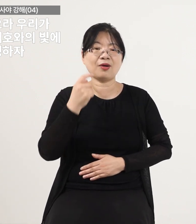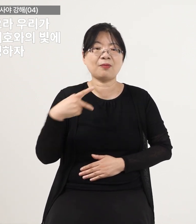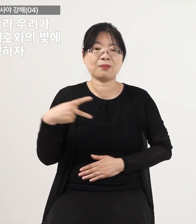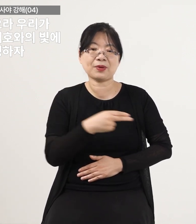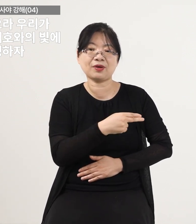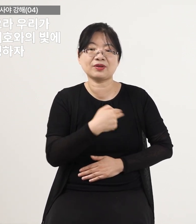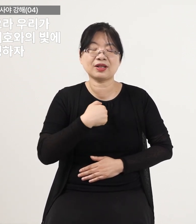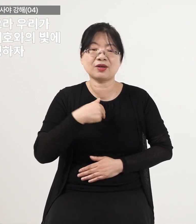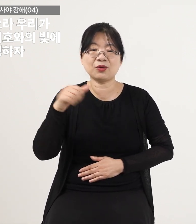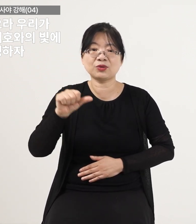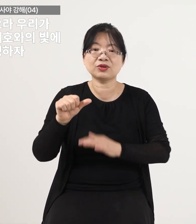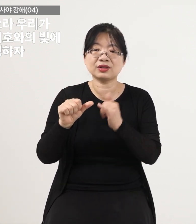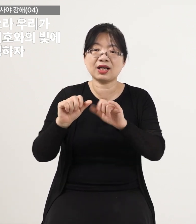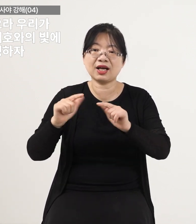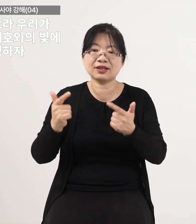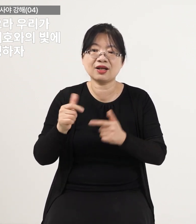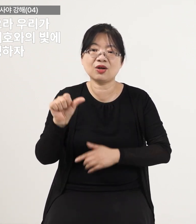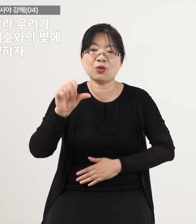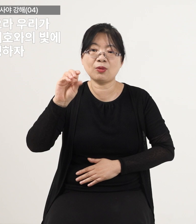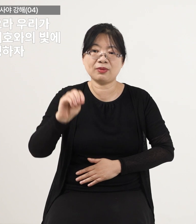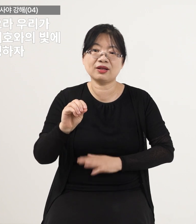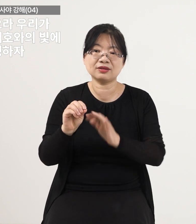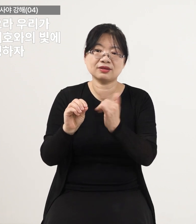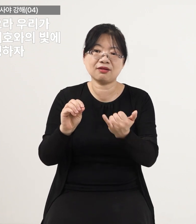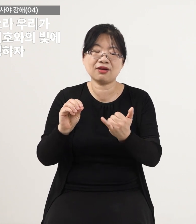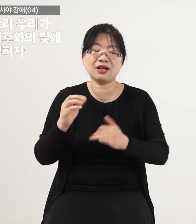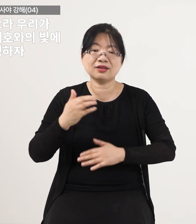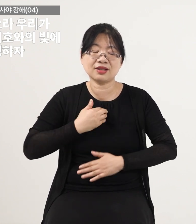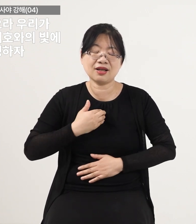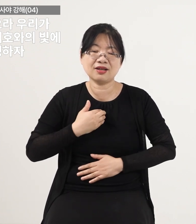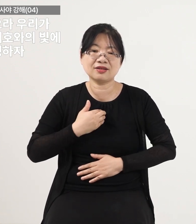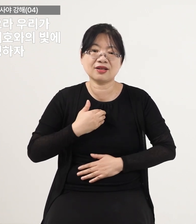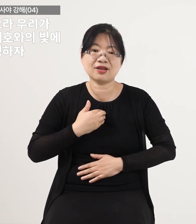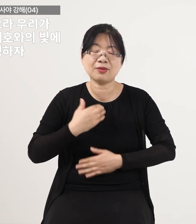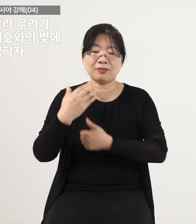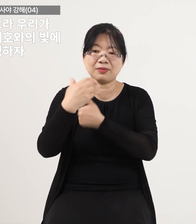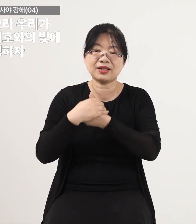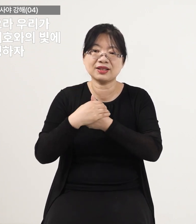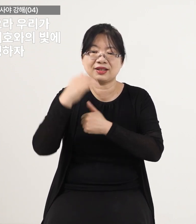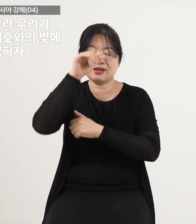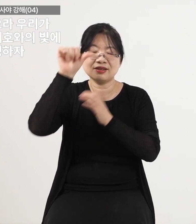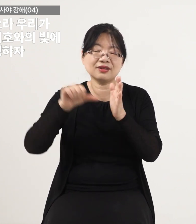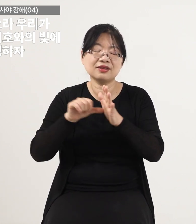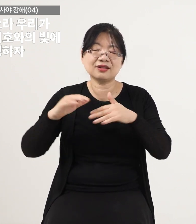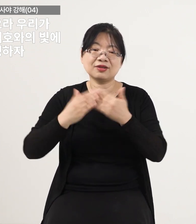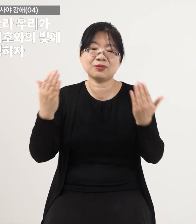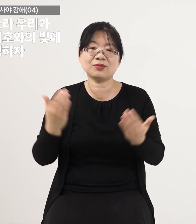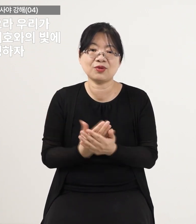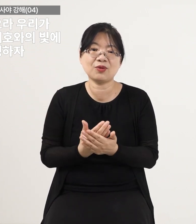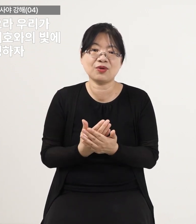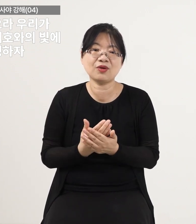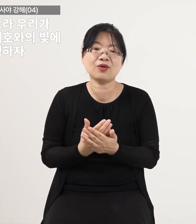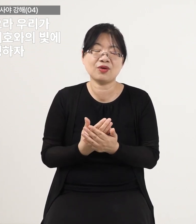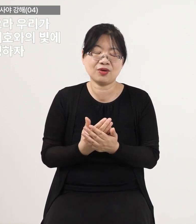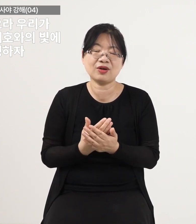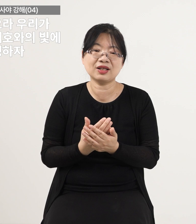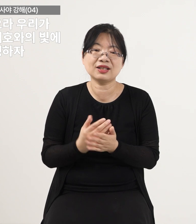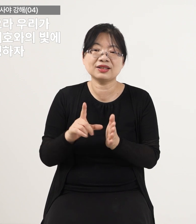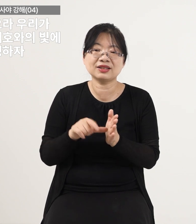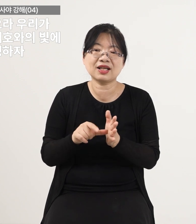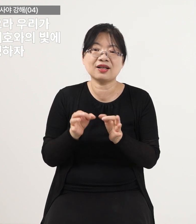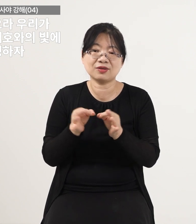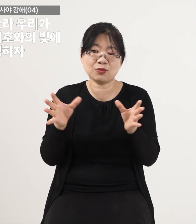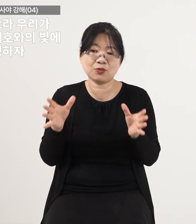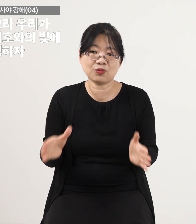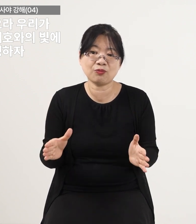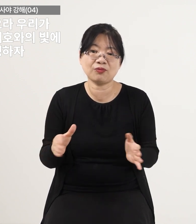내가 5,000명 아니라 5만 명을 나에게 허락한 인생의 모든 분복 동안,